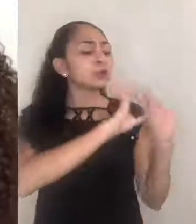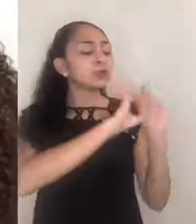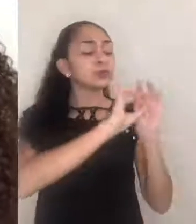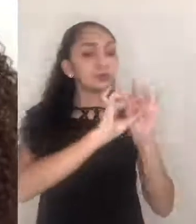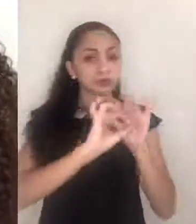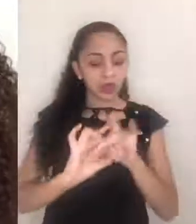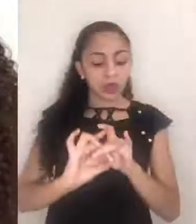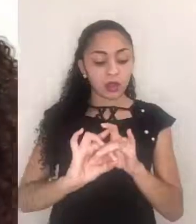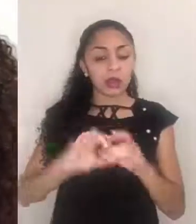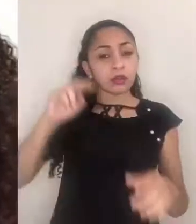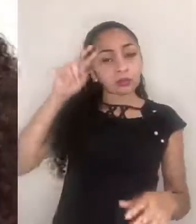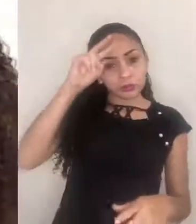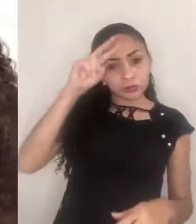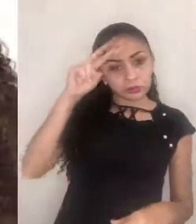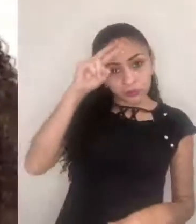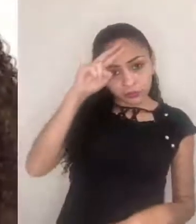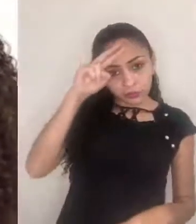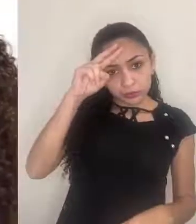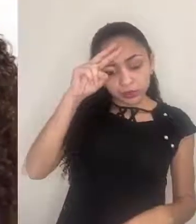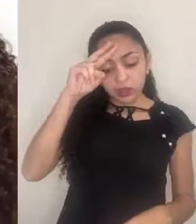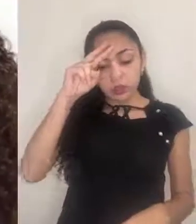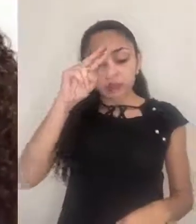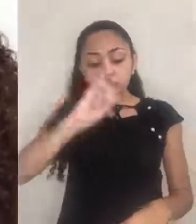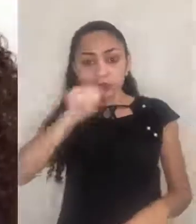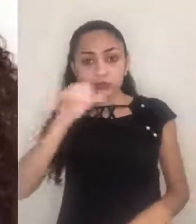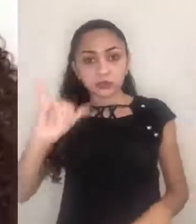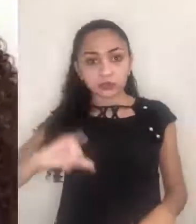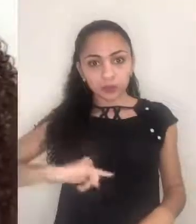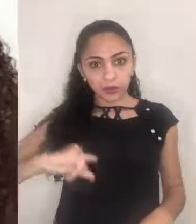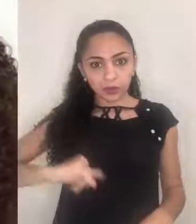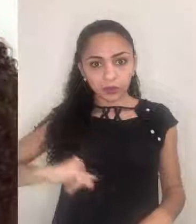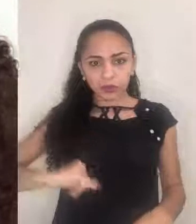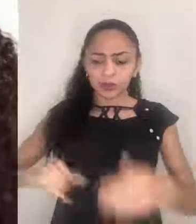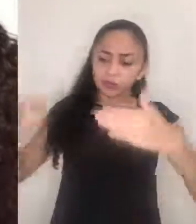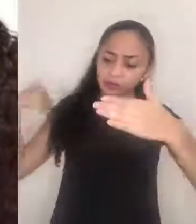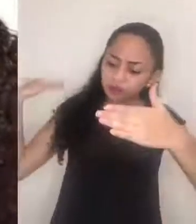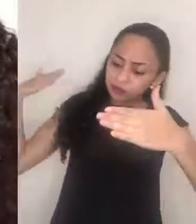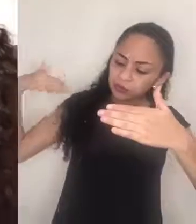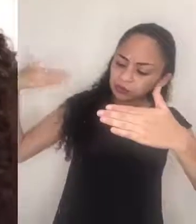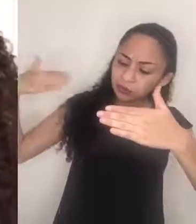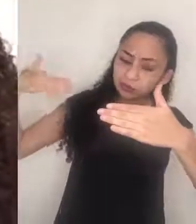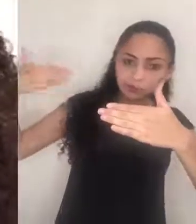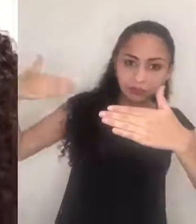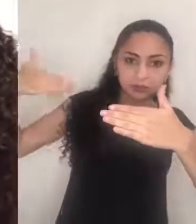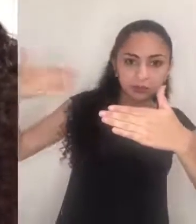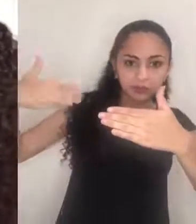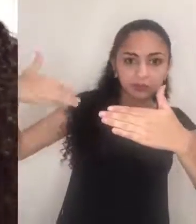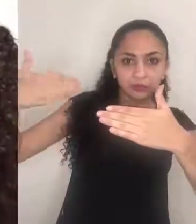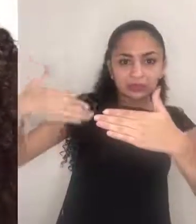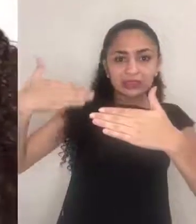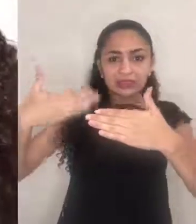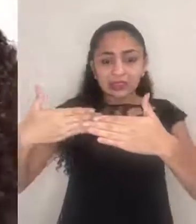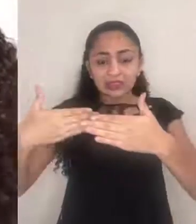Nós sabemos que quando chega, o finalzinho do livro de Jó, nós encontramos a confissão dele, uma oração, de